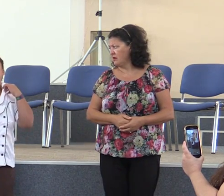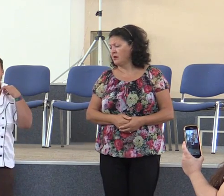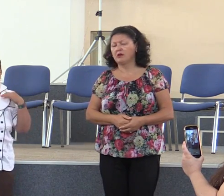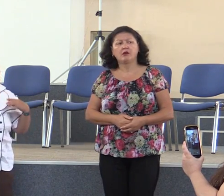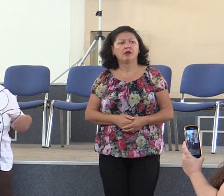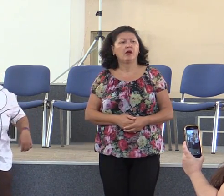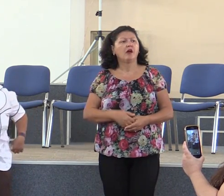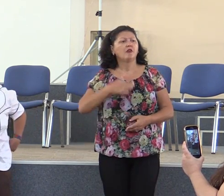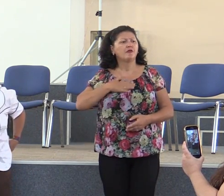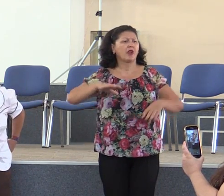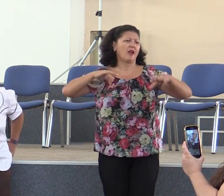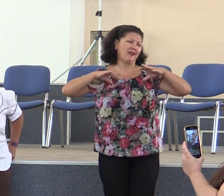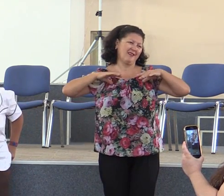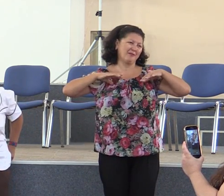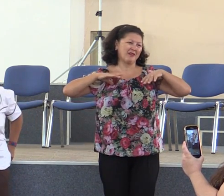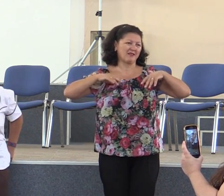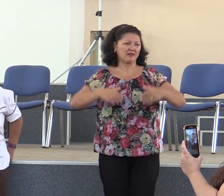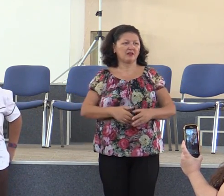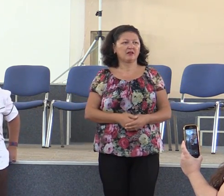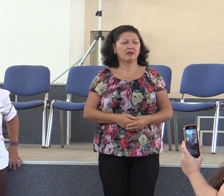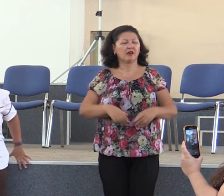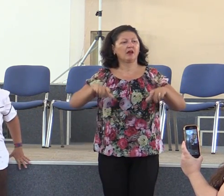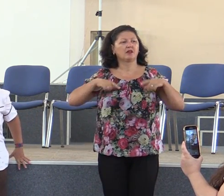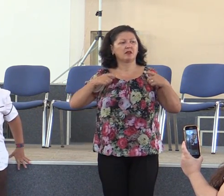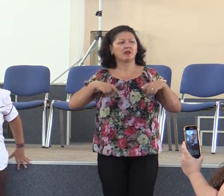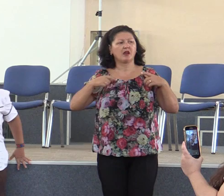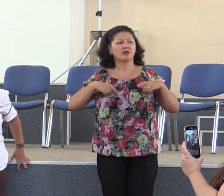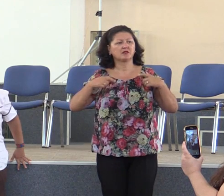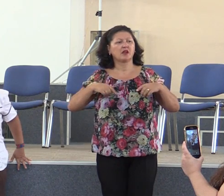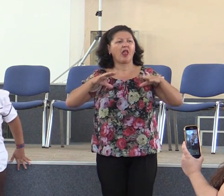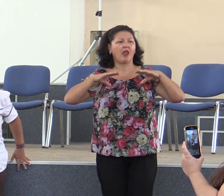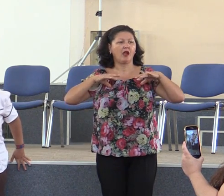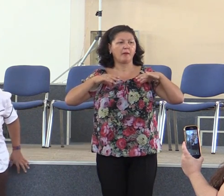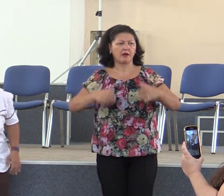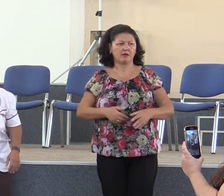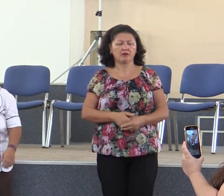cum vrea libertate. Să trăiești liber.